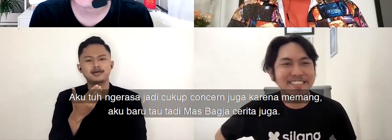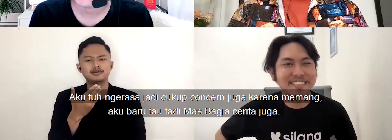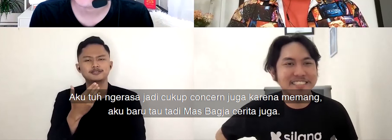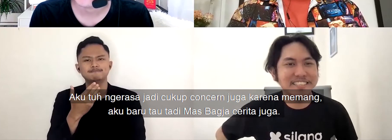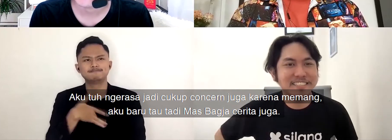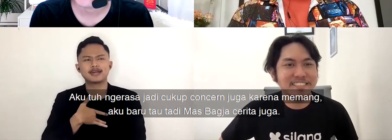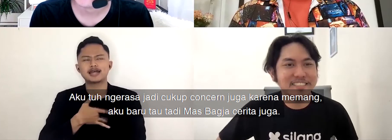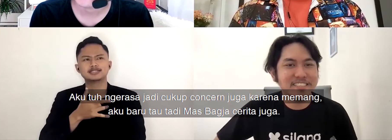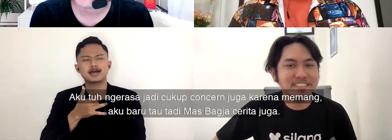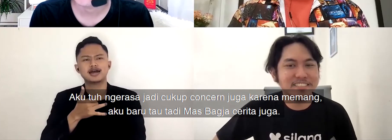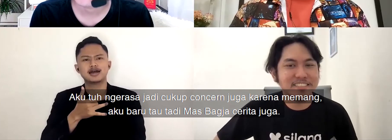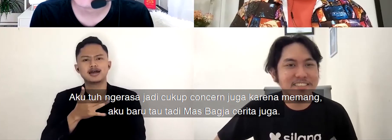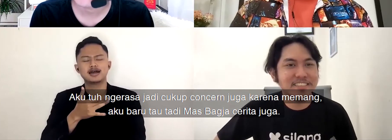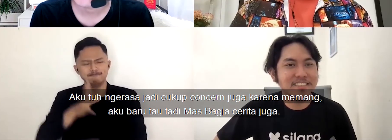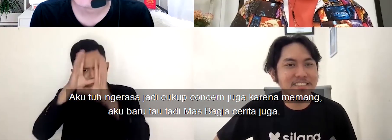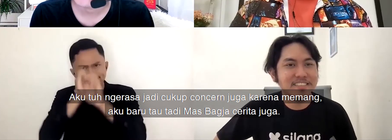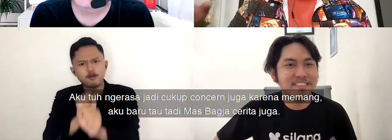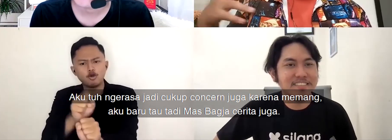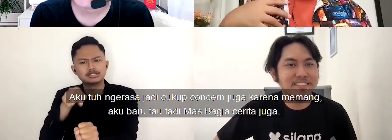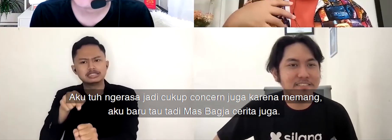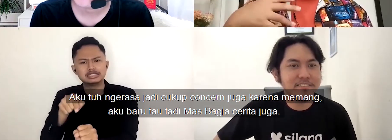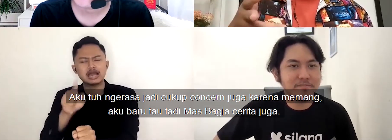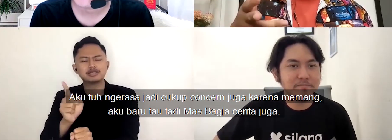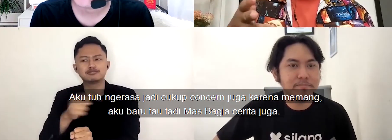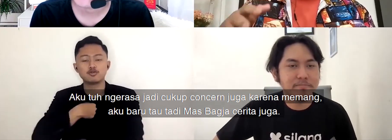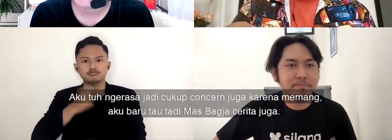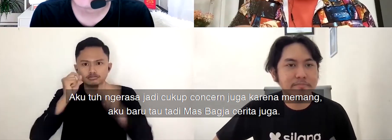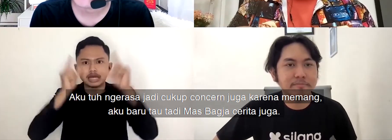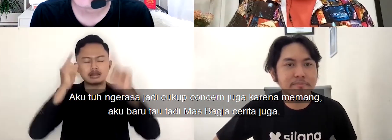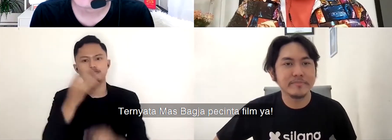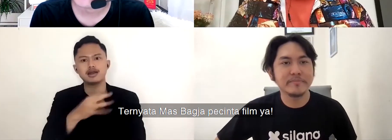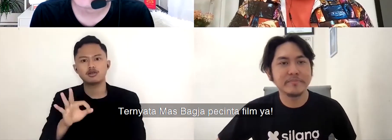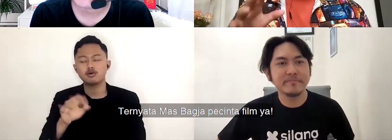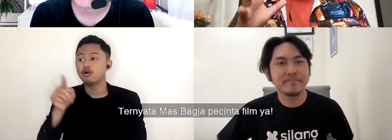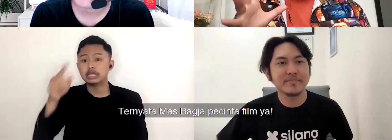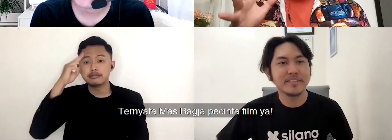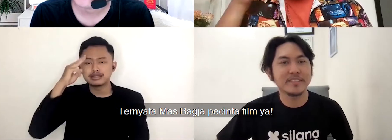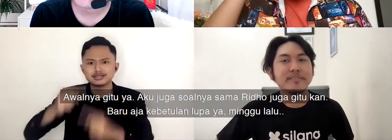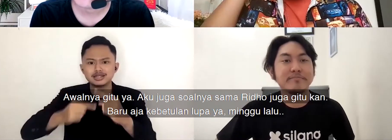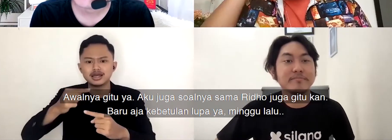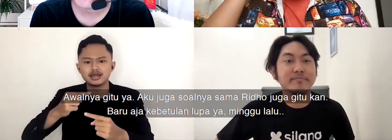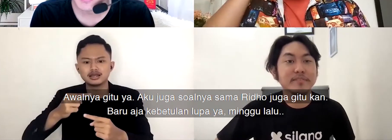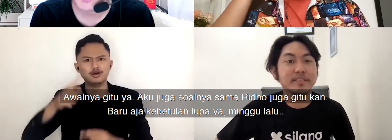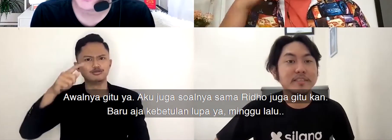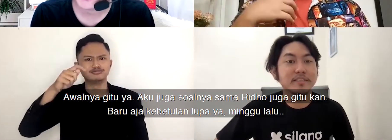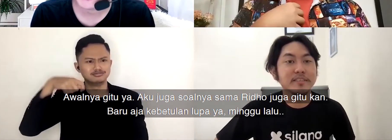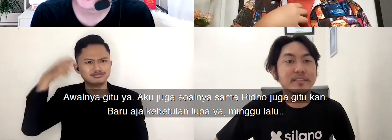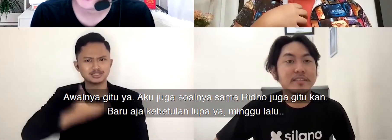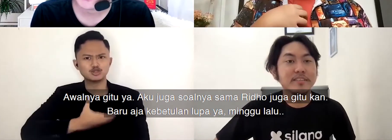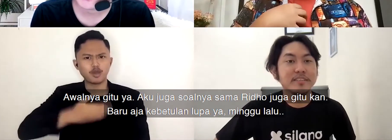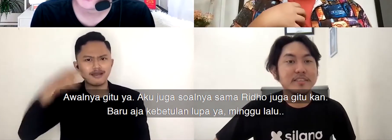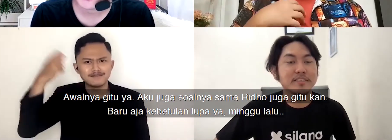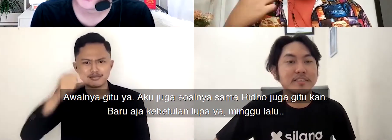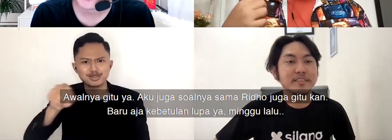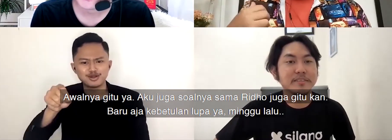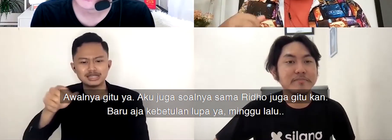eh konsen juga karena memang uh baru tahu ternyata tadi Nah sebagai cerita-cerita pecinta film ya awalnya gituin aku